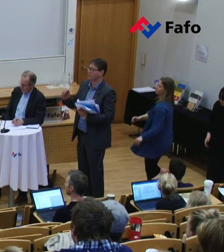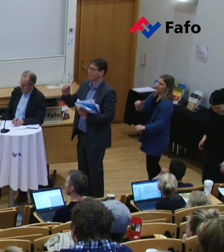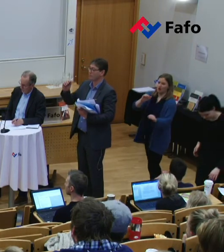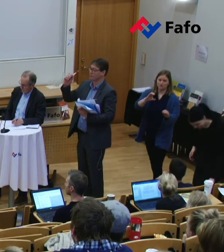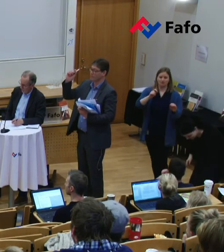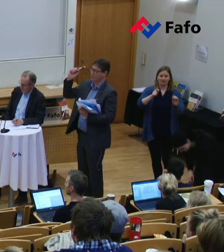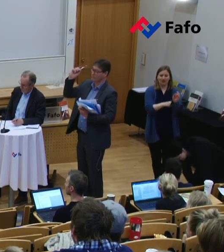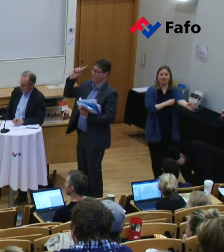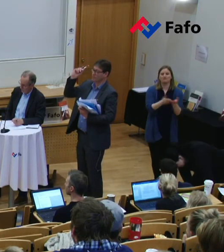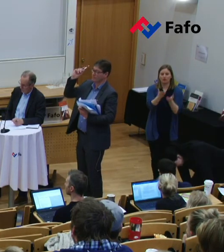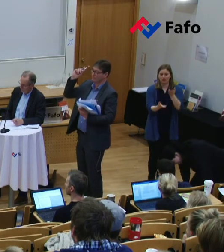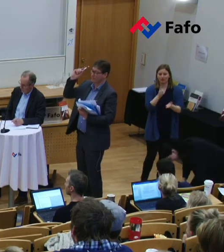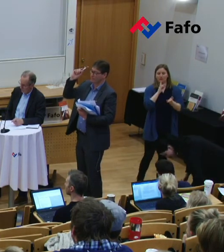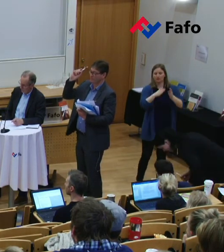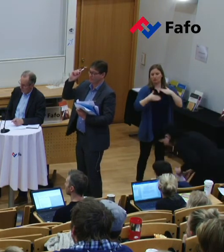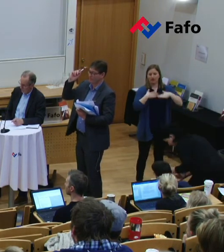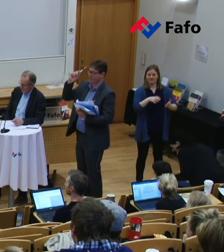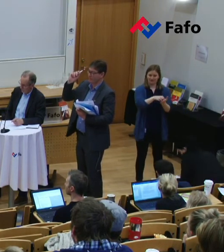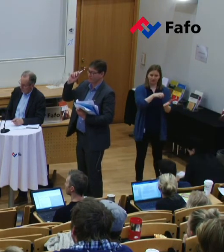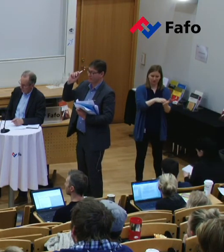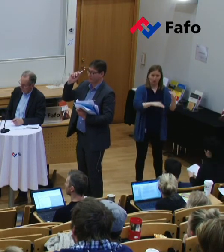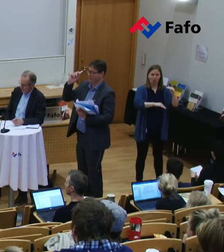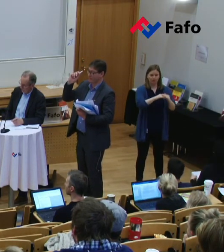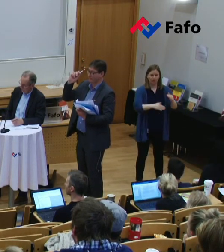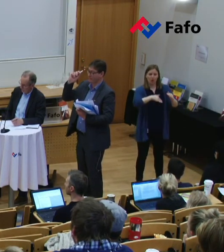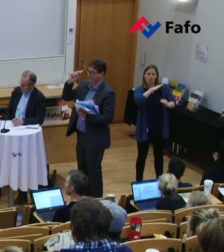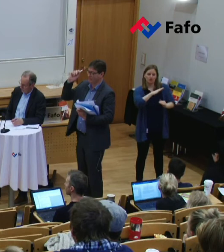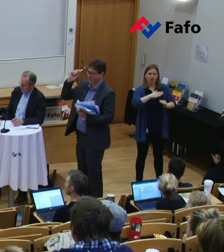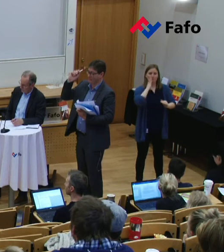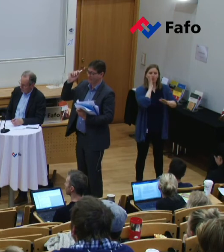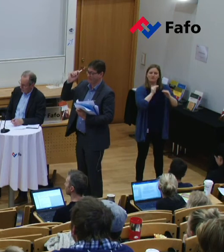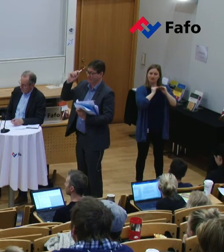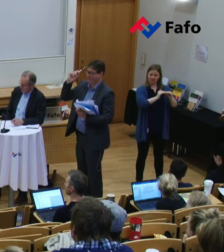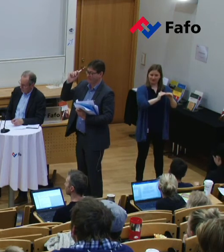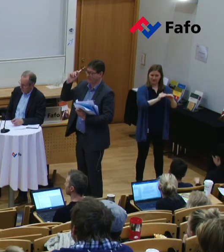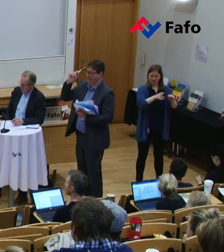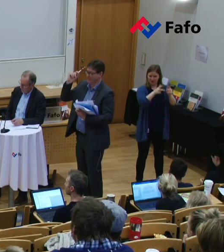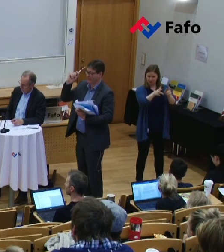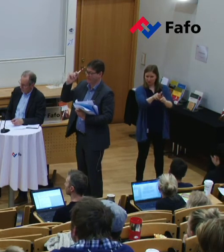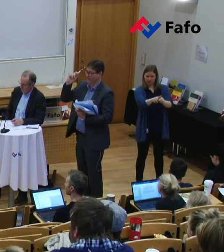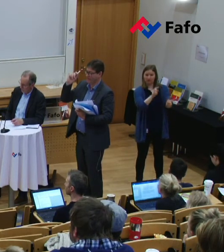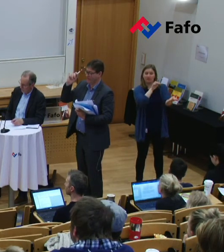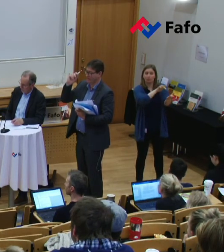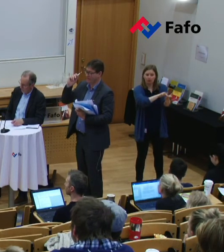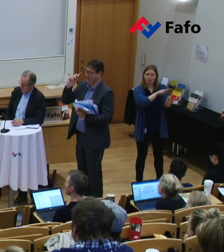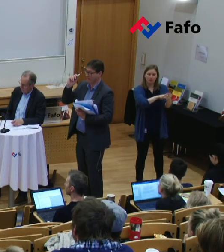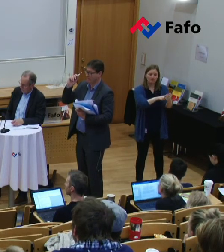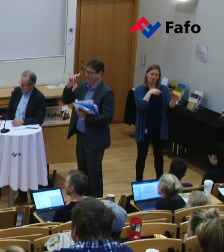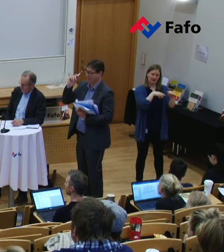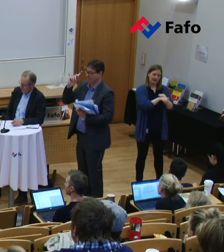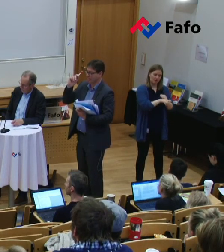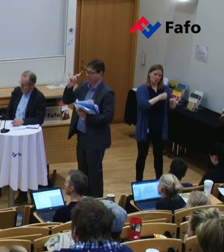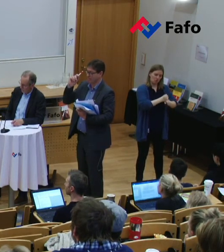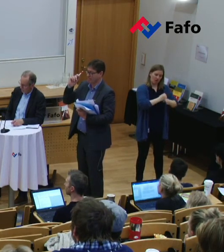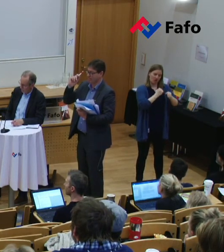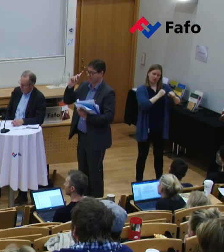også mye høyere bostabilitet blant brukerne, enn selv om ikke det var et mål, men det at man gikk inn og jobbet